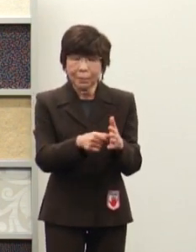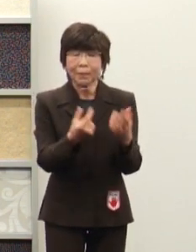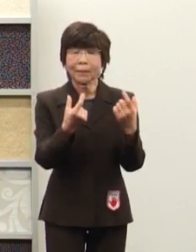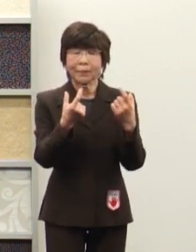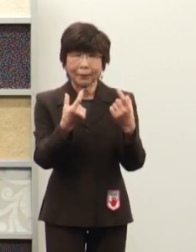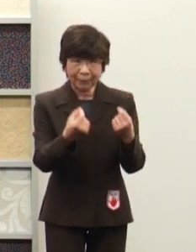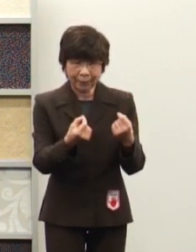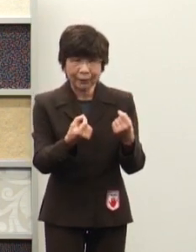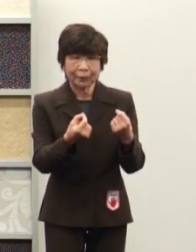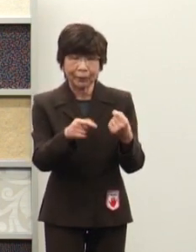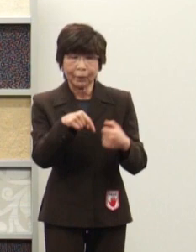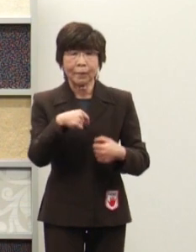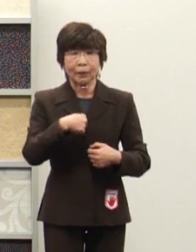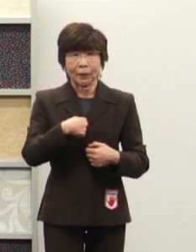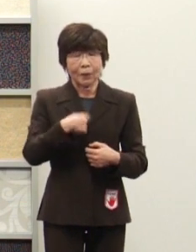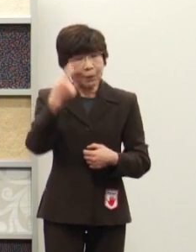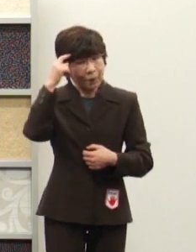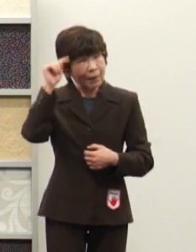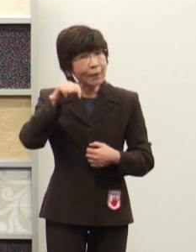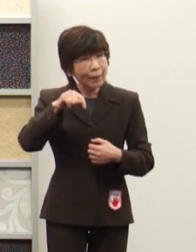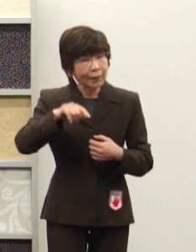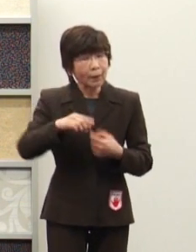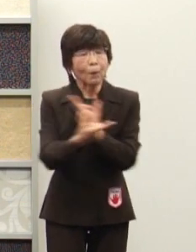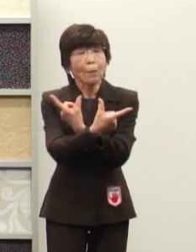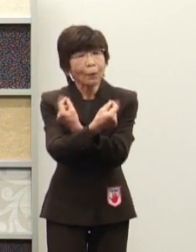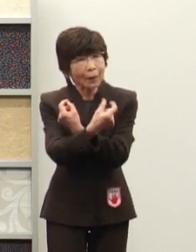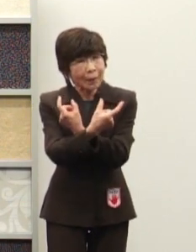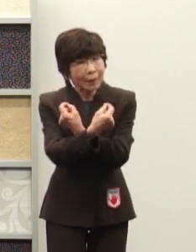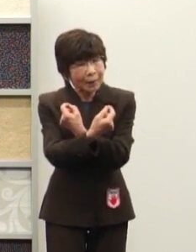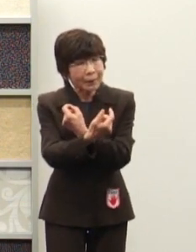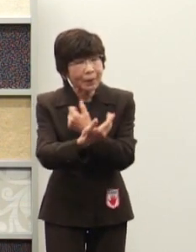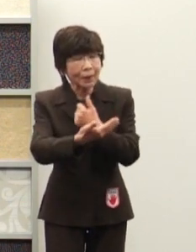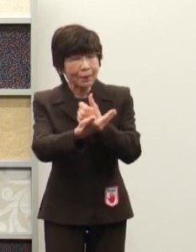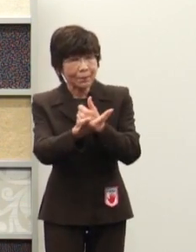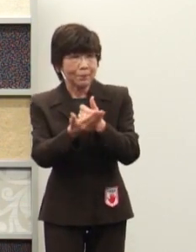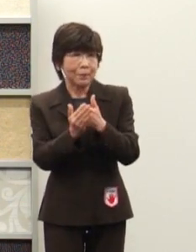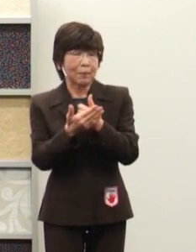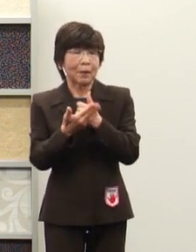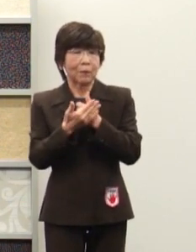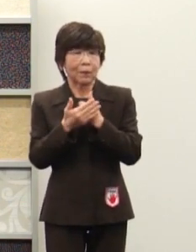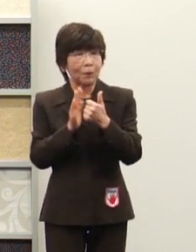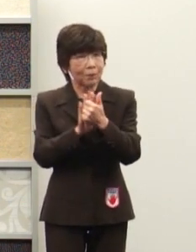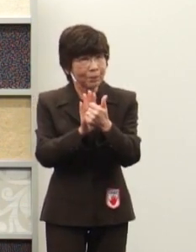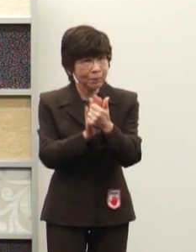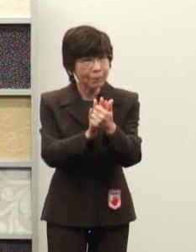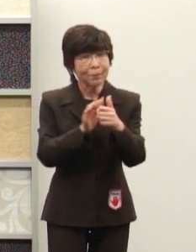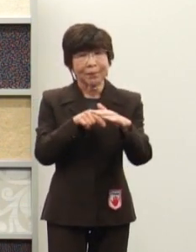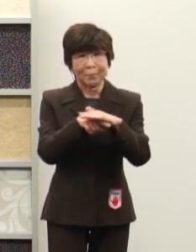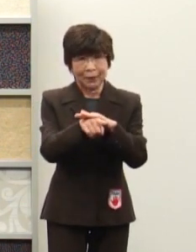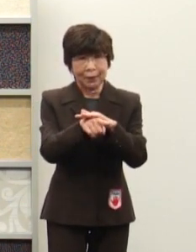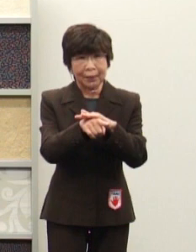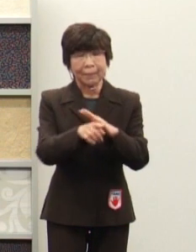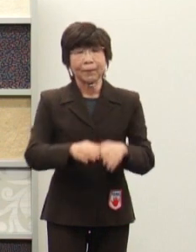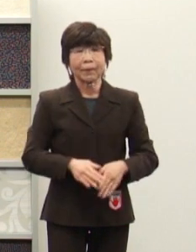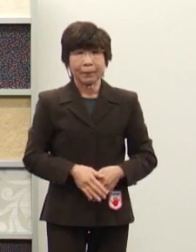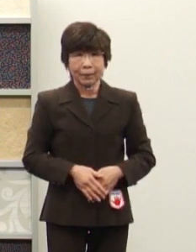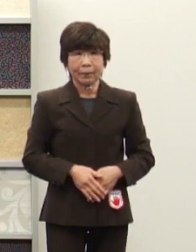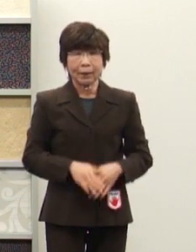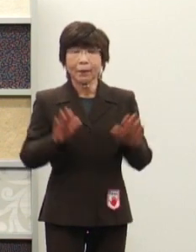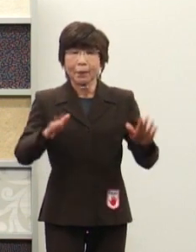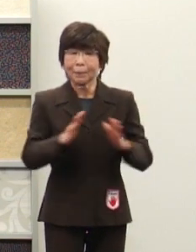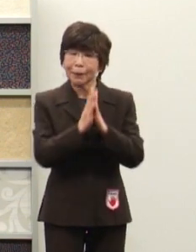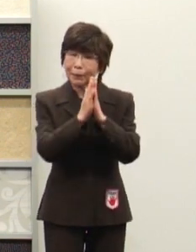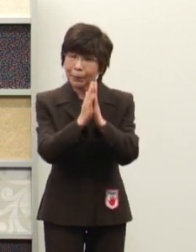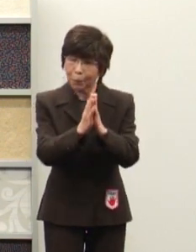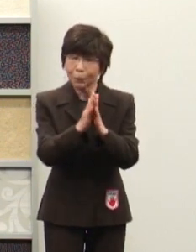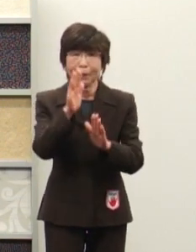てあげて、まあ、みんなでみんなを守っていく。こういう呼びかけでありますので、これは現状を変えるような感染